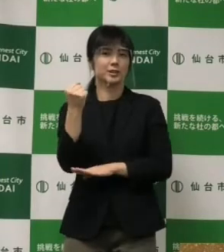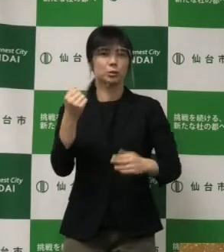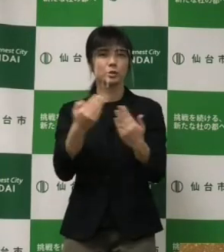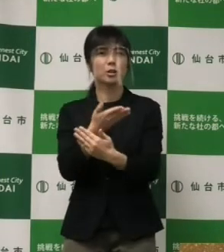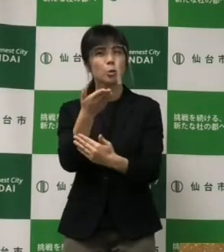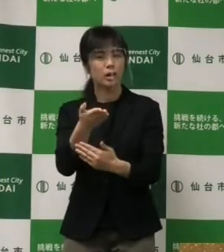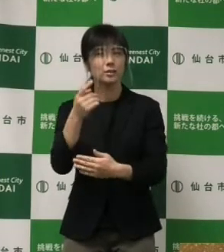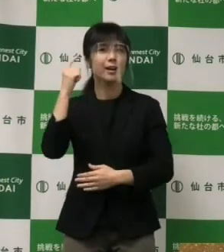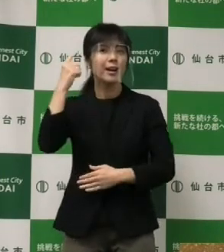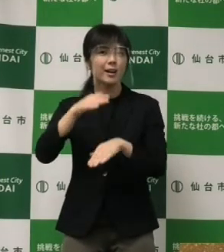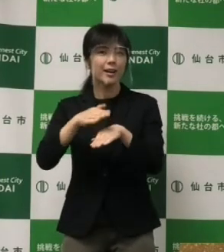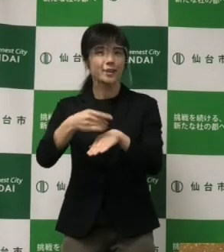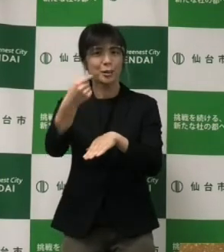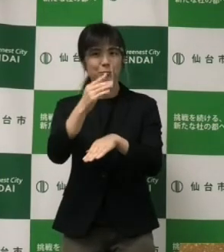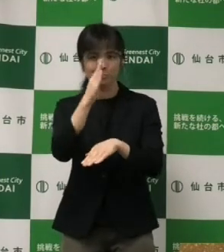たいんですけど。